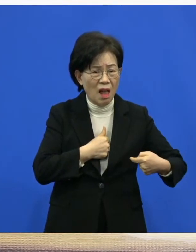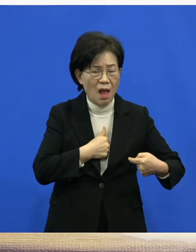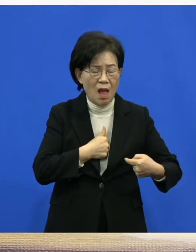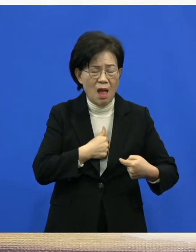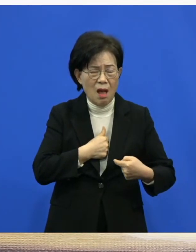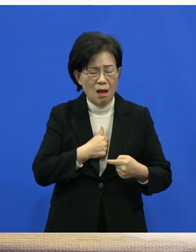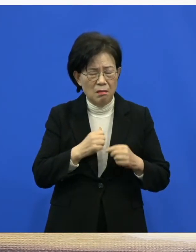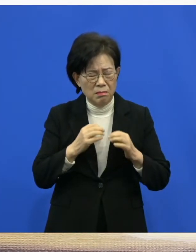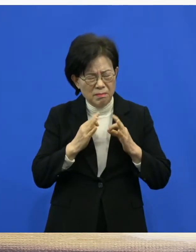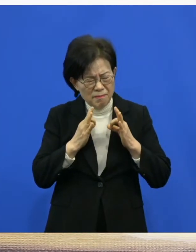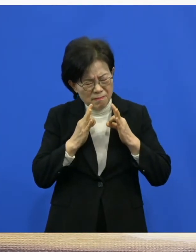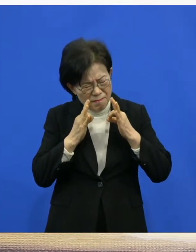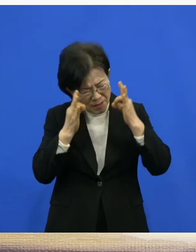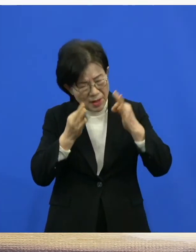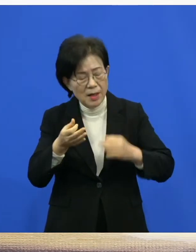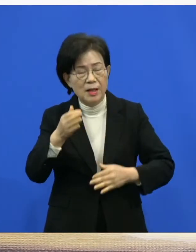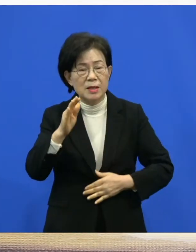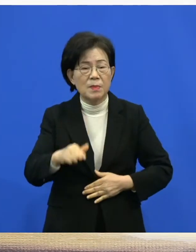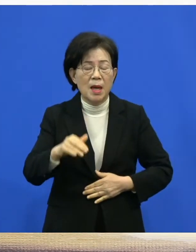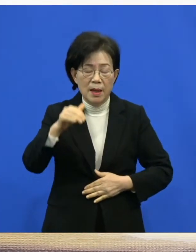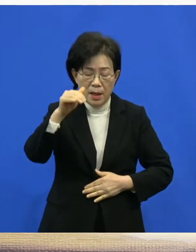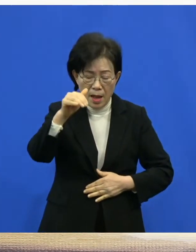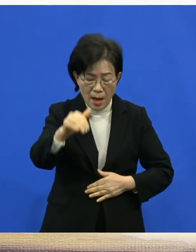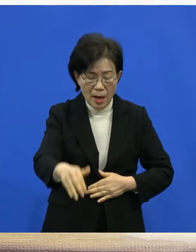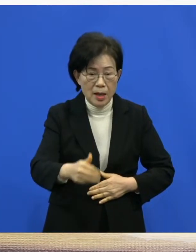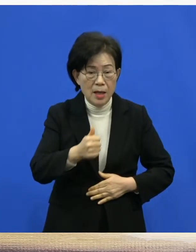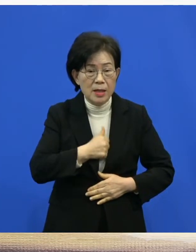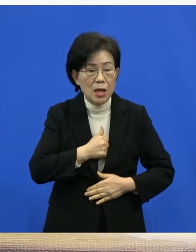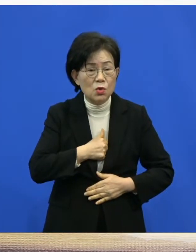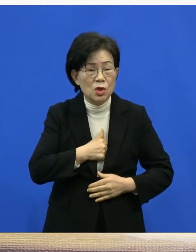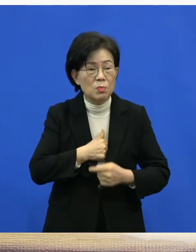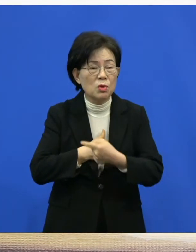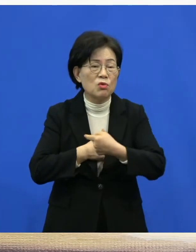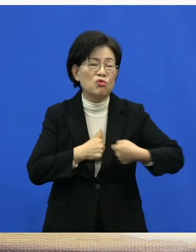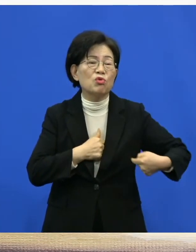발악을 하는 거죠. 근데 여러분, 내려갈 때 자존심이 죽어야 됩니다.